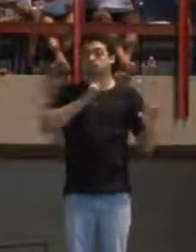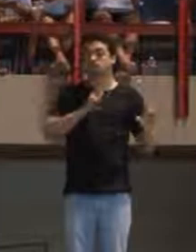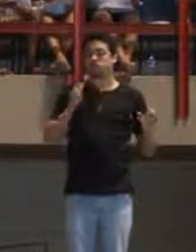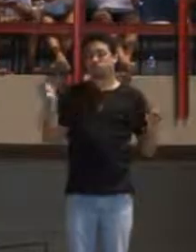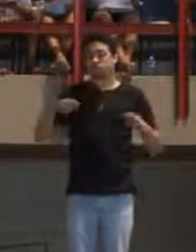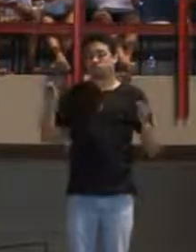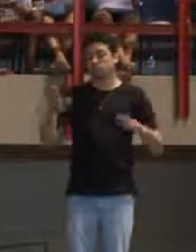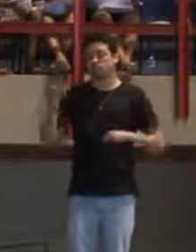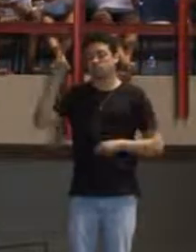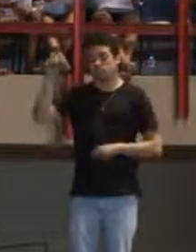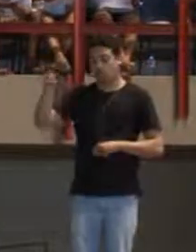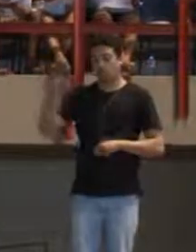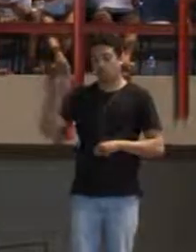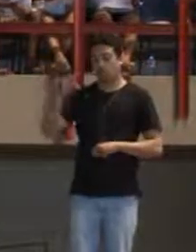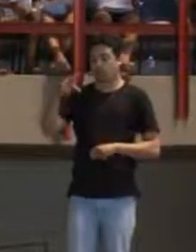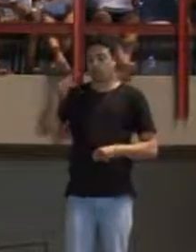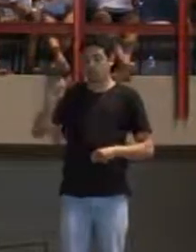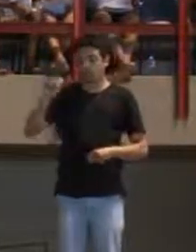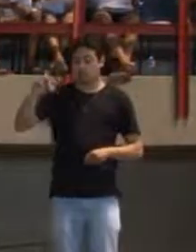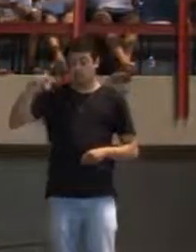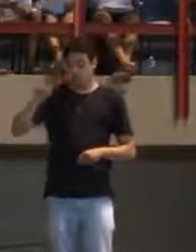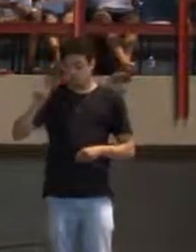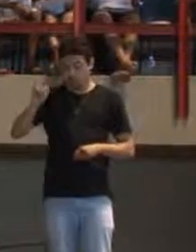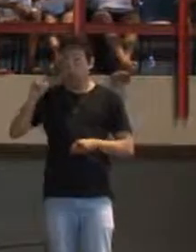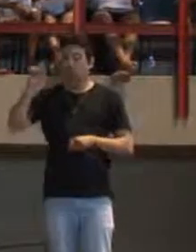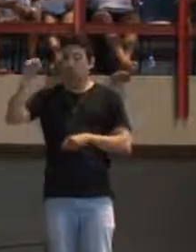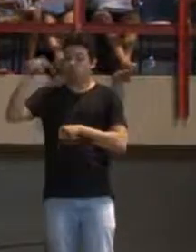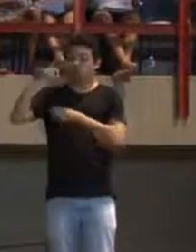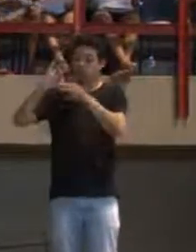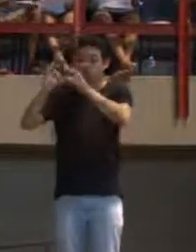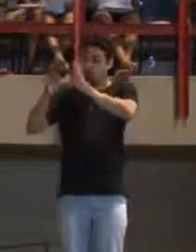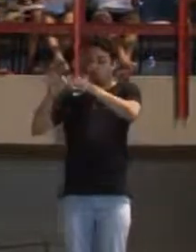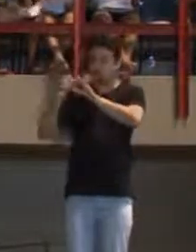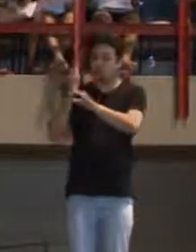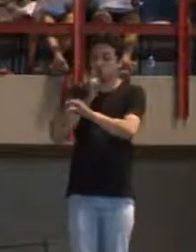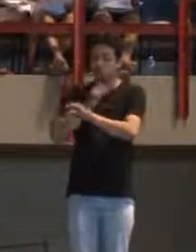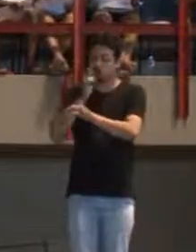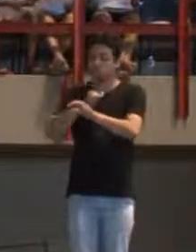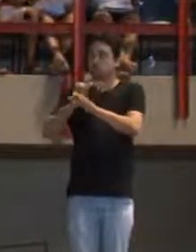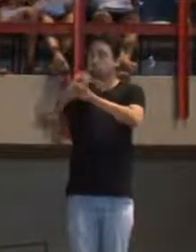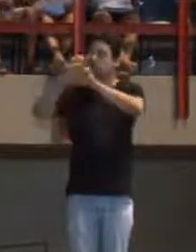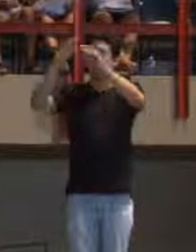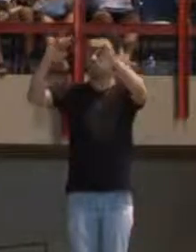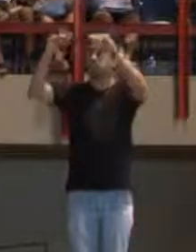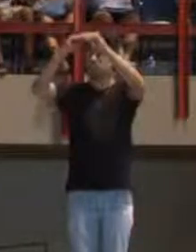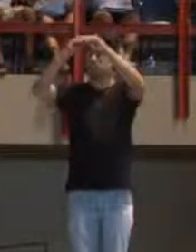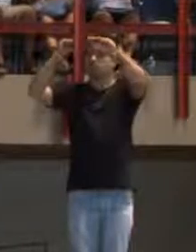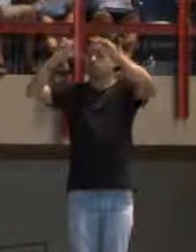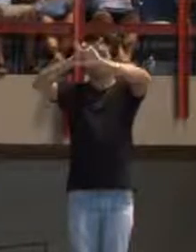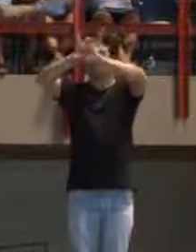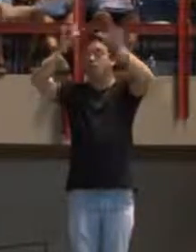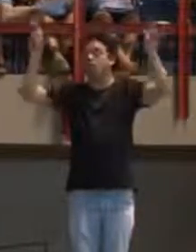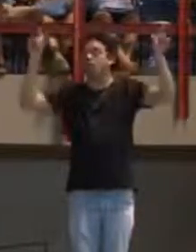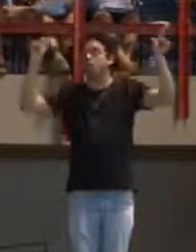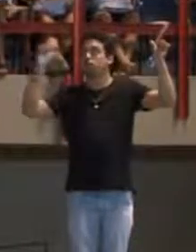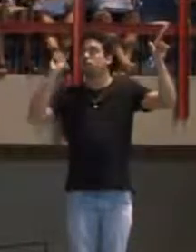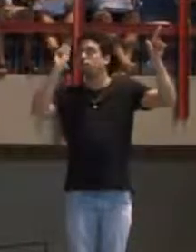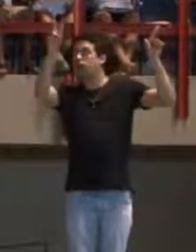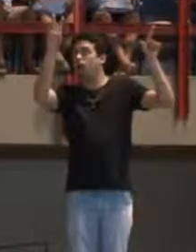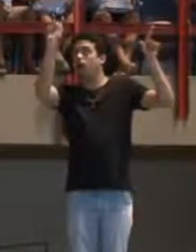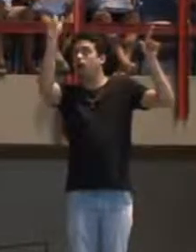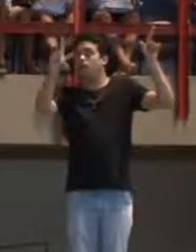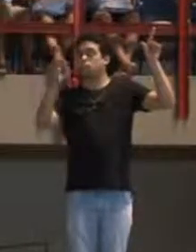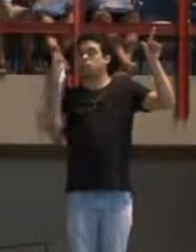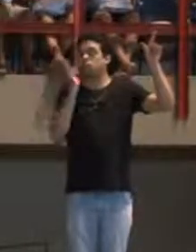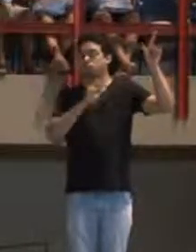Funcionou. Realmente, durante os Jogos Olímpicos de Pequim, deu uma dispersada no carbono grafite, deu para ver lá o azulzinho do céu em